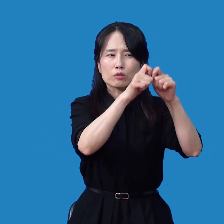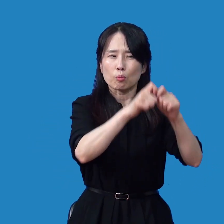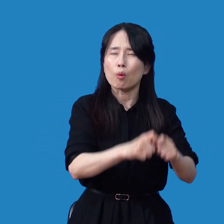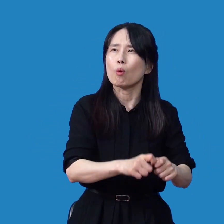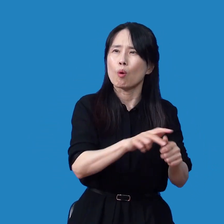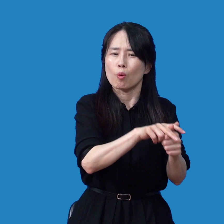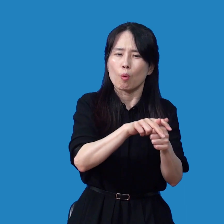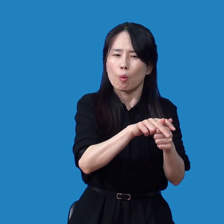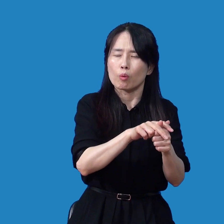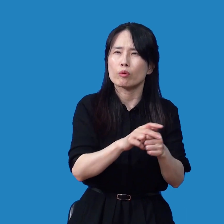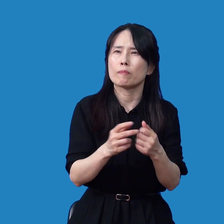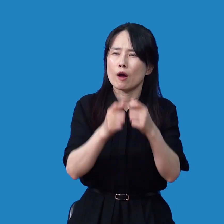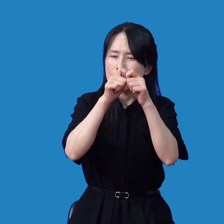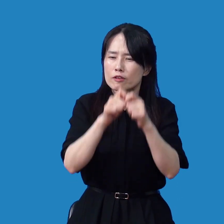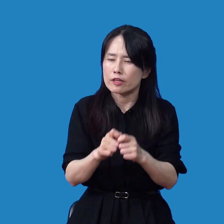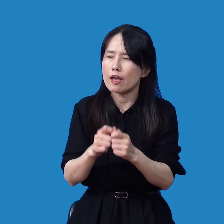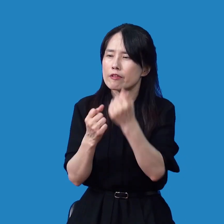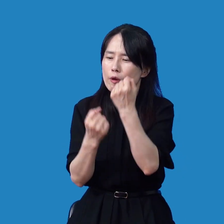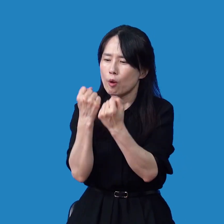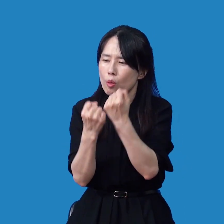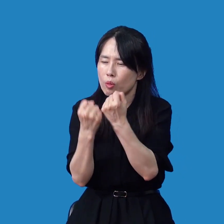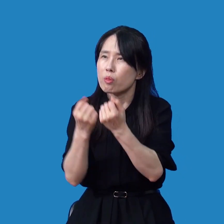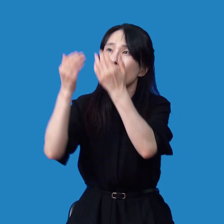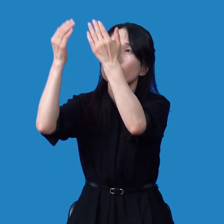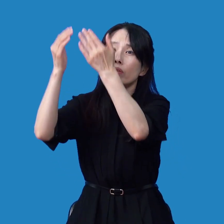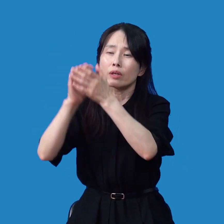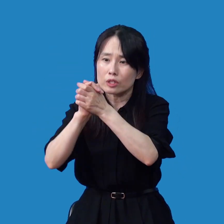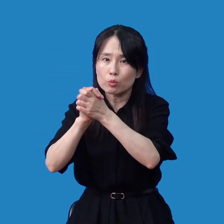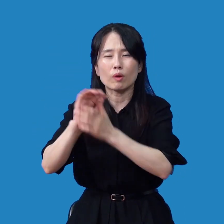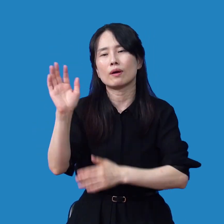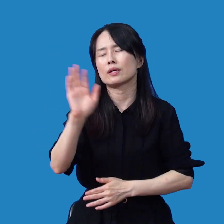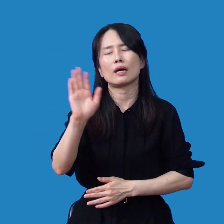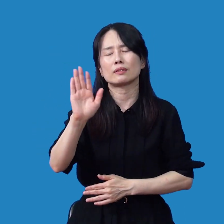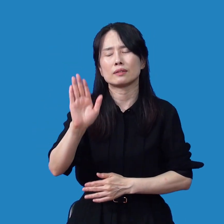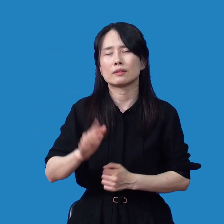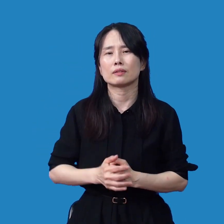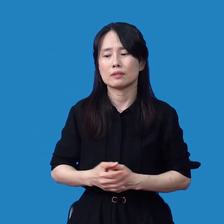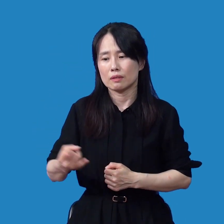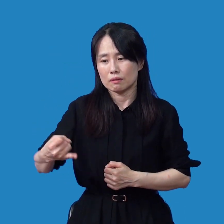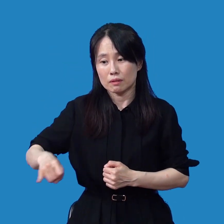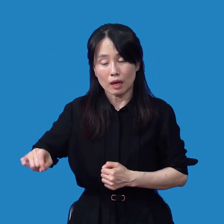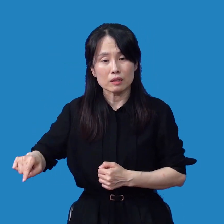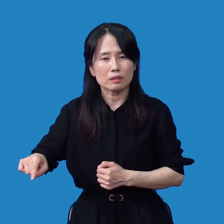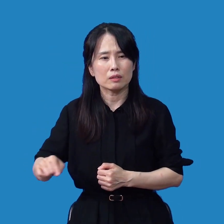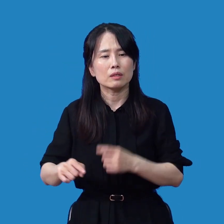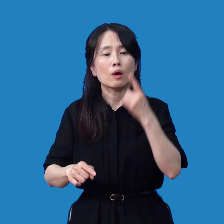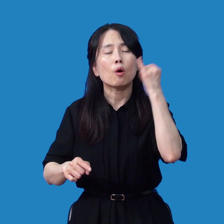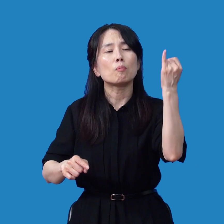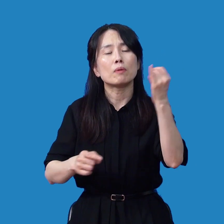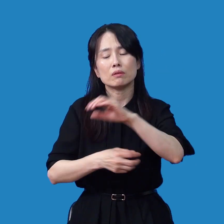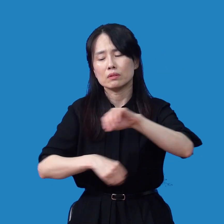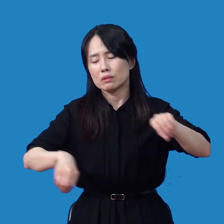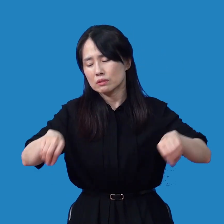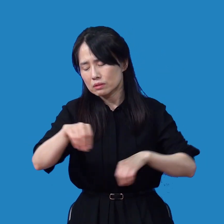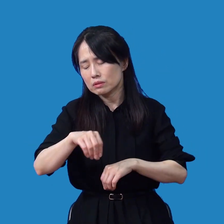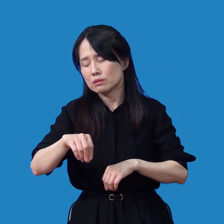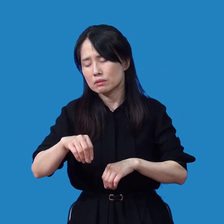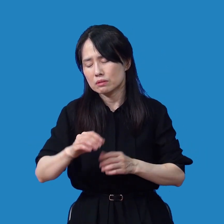하는 식으로 정보를 알려드리는 식으로 기도하지 않았습니다. 어머니를 대신해서 그